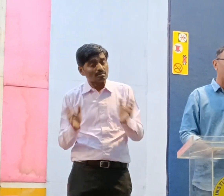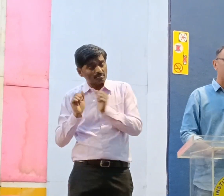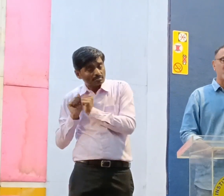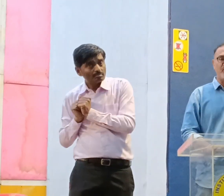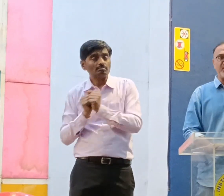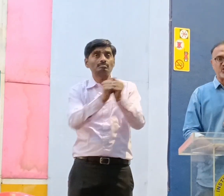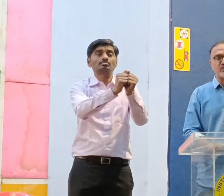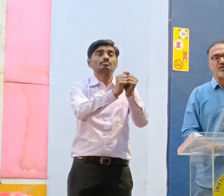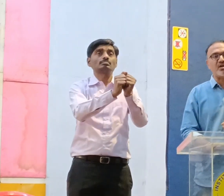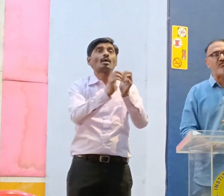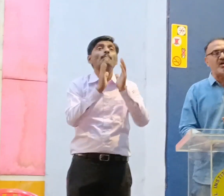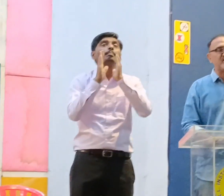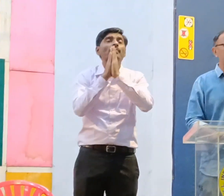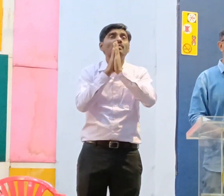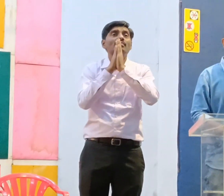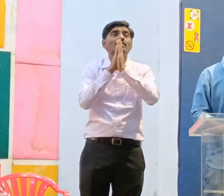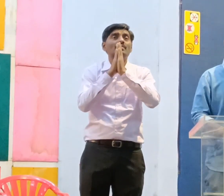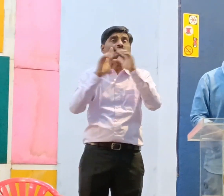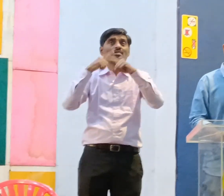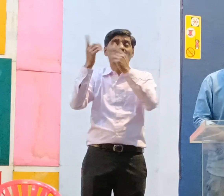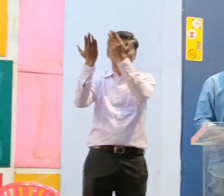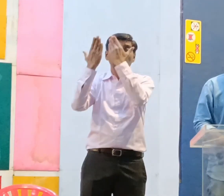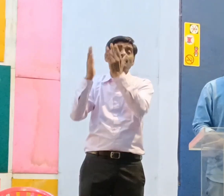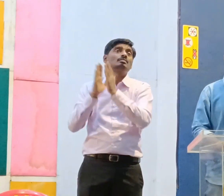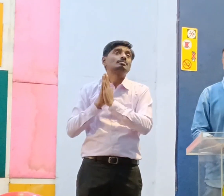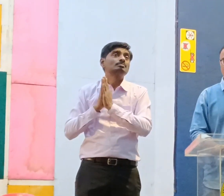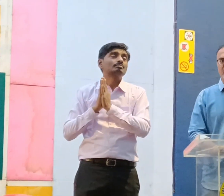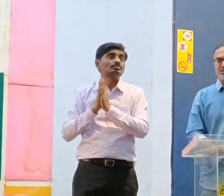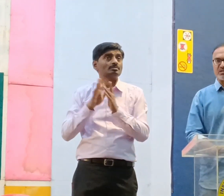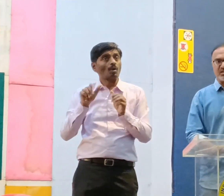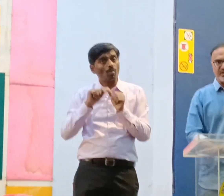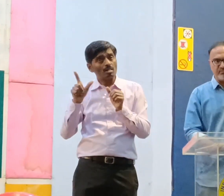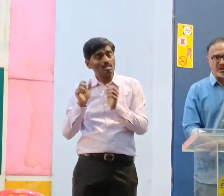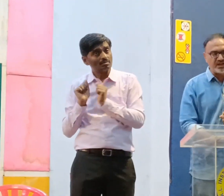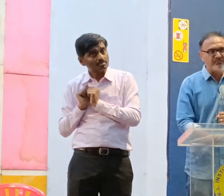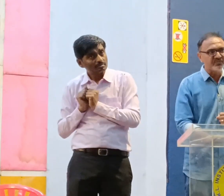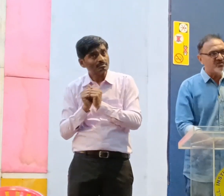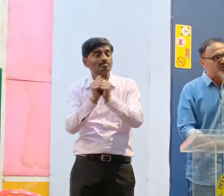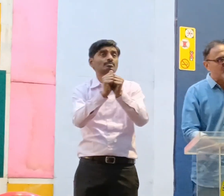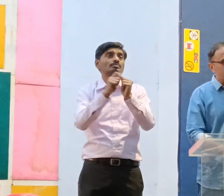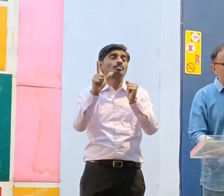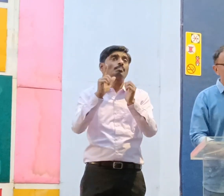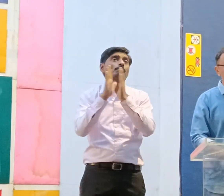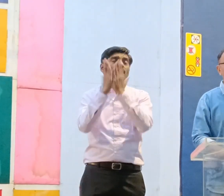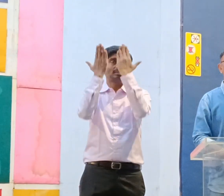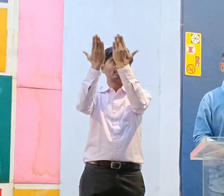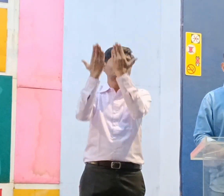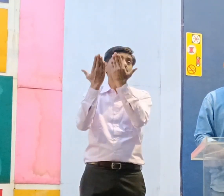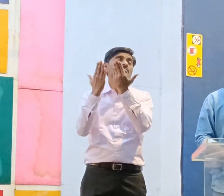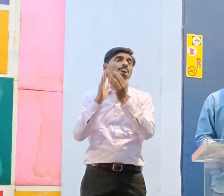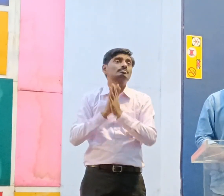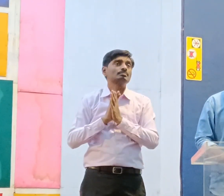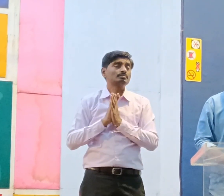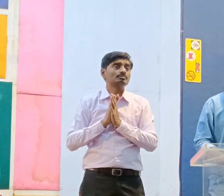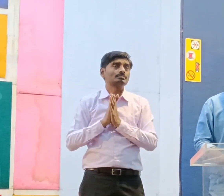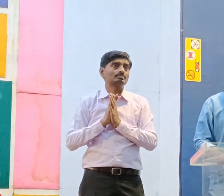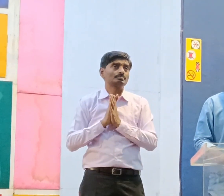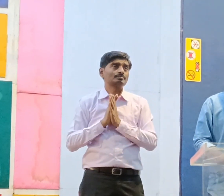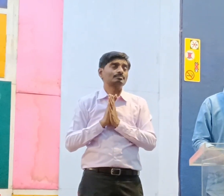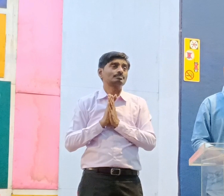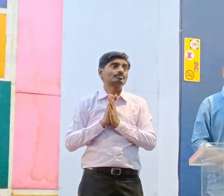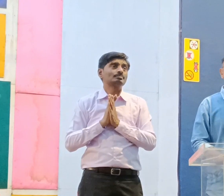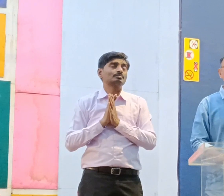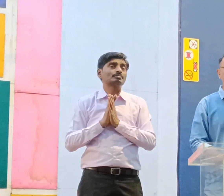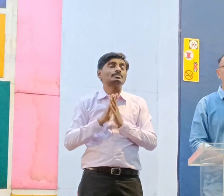મળી સૌ ઈશ્વરના વારસ બની જઈએ, ચાલો સાથે મળી સૌ ઈશ્વરના વારસ બની